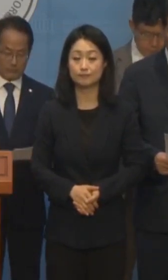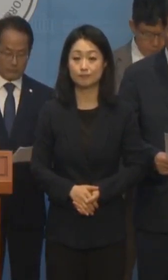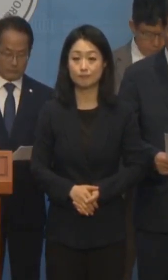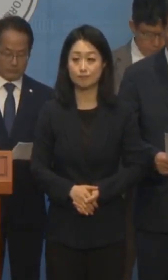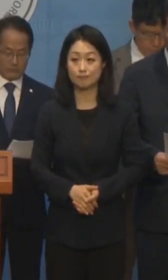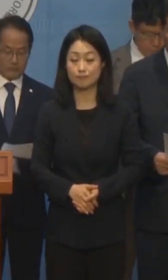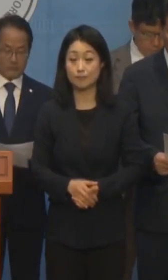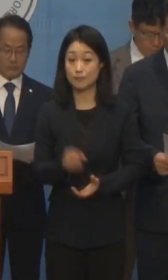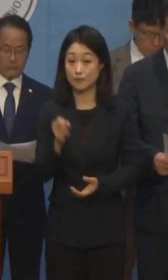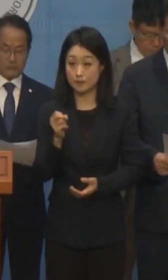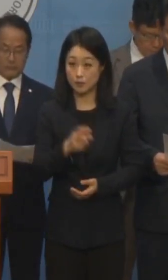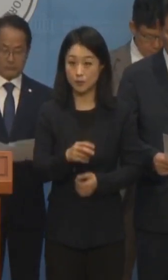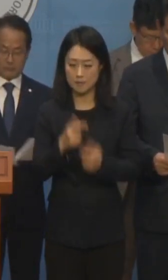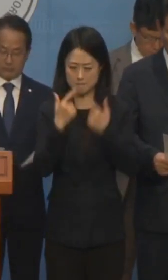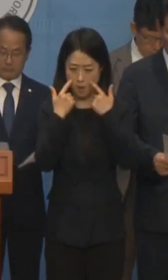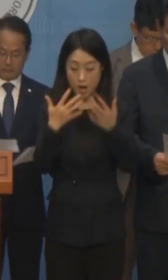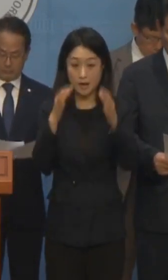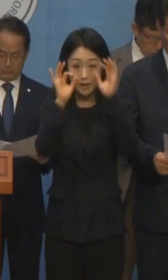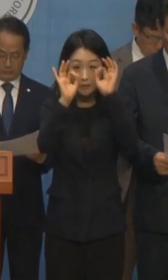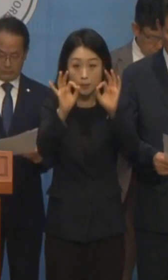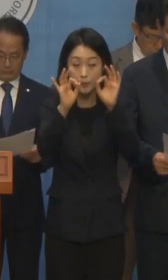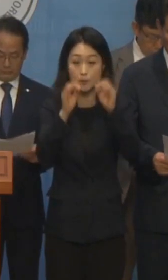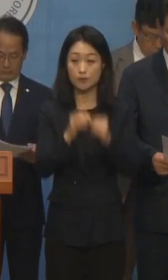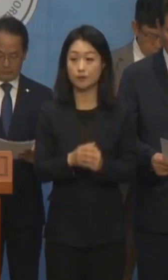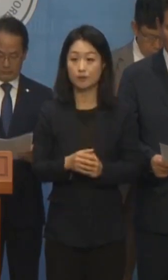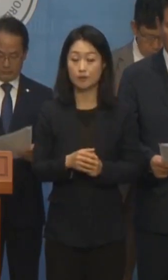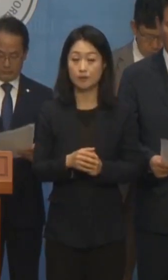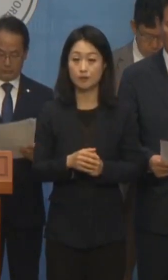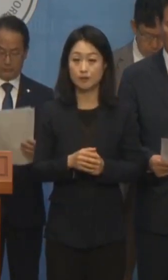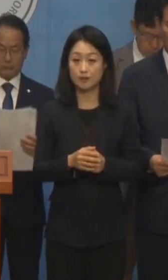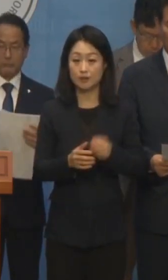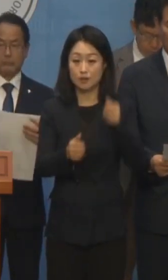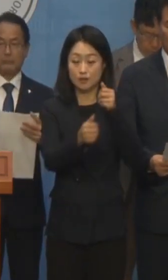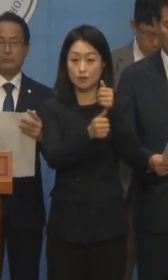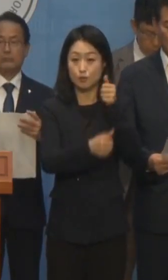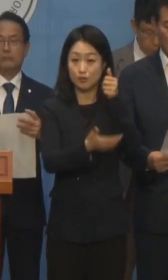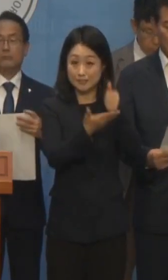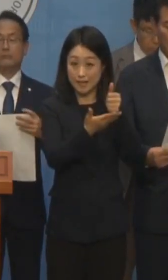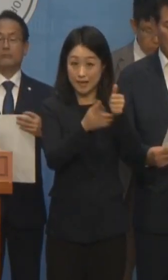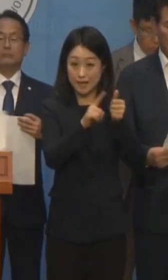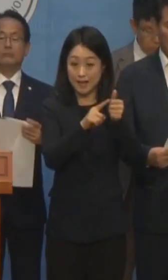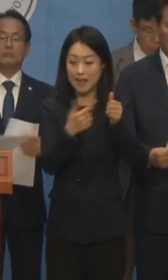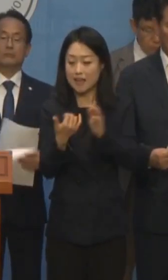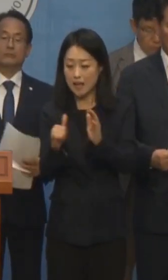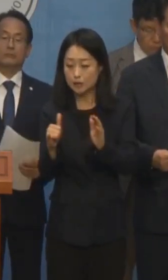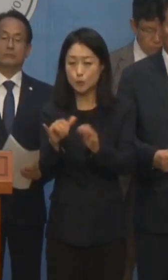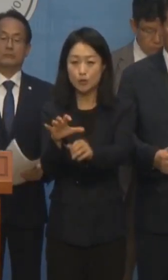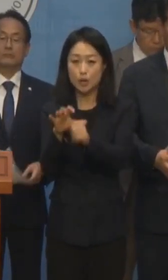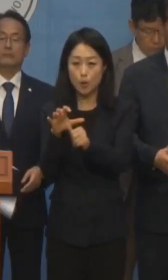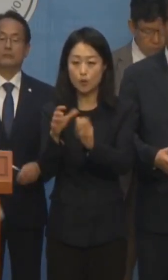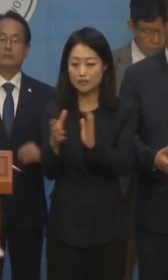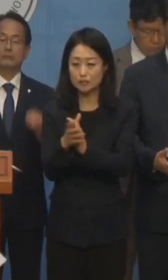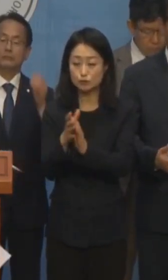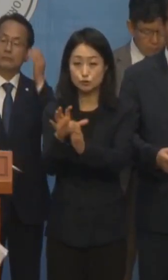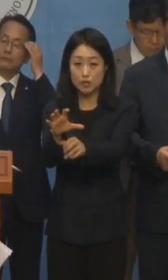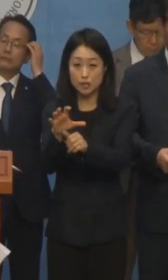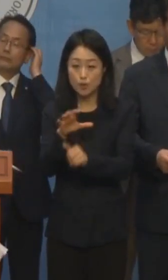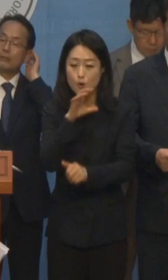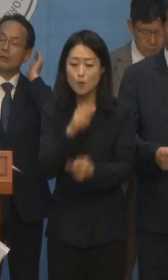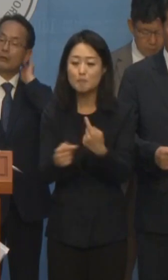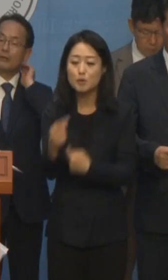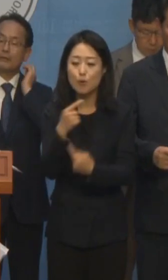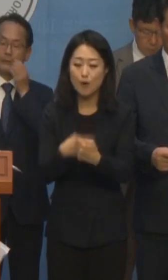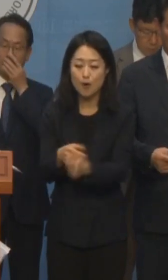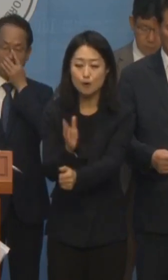이보다 더 명백할 수 있겠는가? 누가 봐도 명백한 민원사주다. 이 사실은 지난 7월